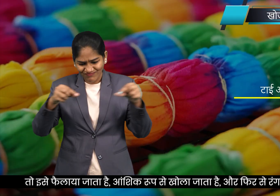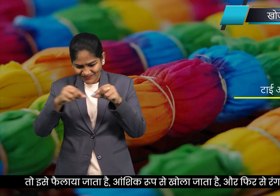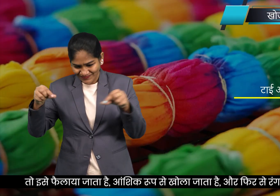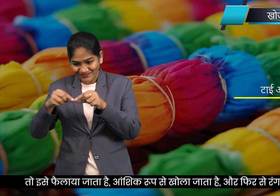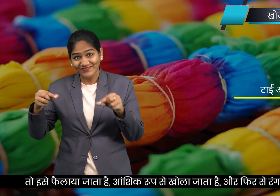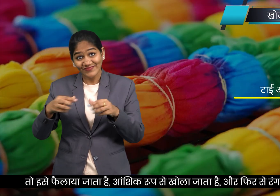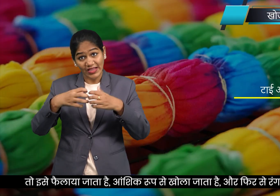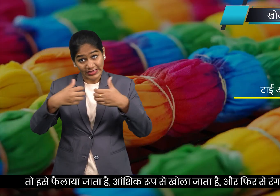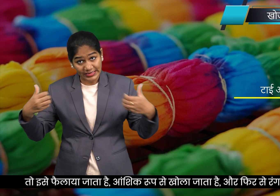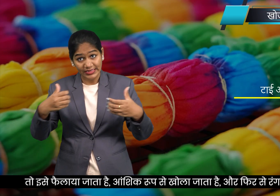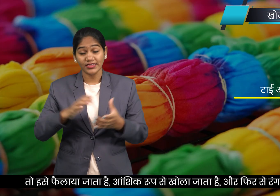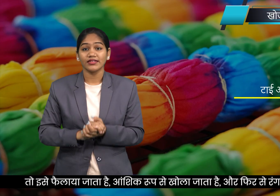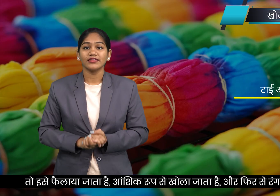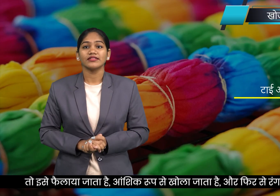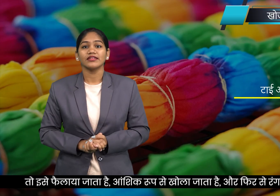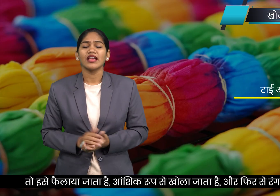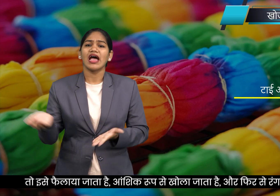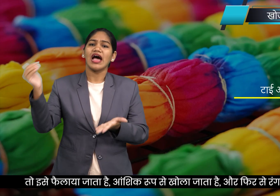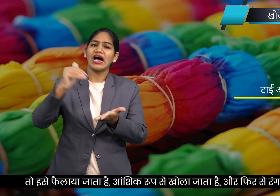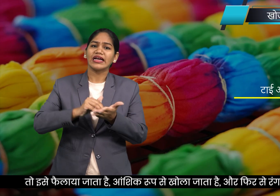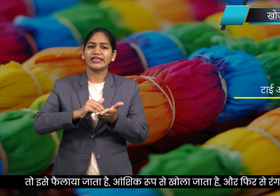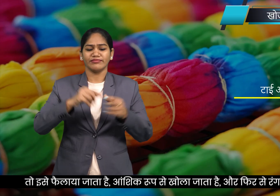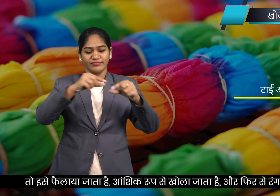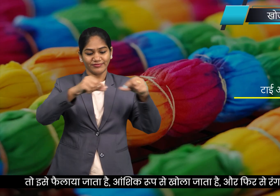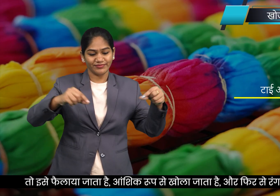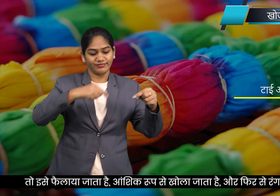रंगने के लिए बांधा जाता है।